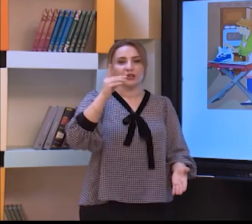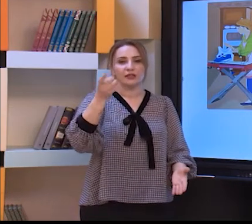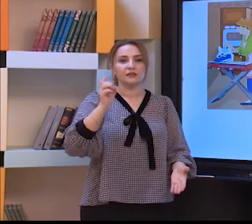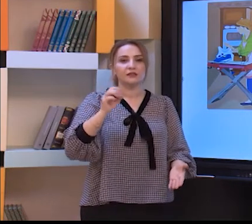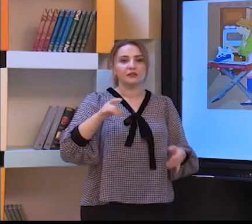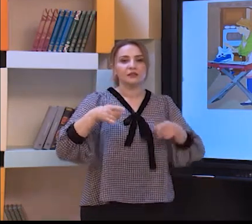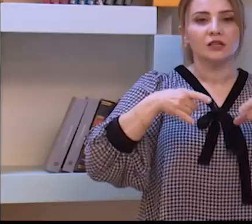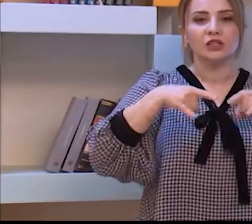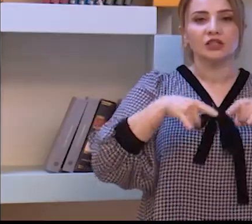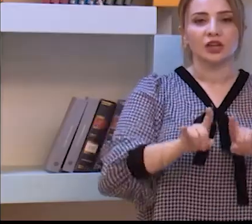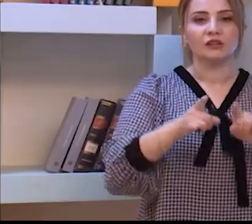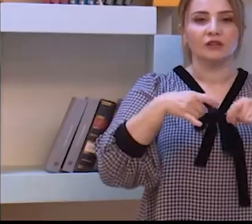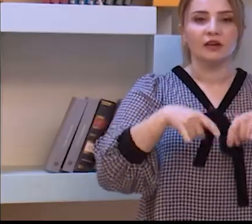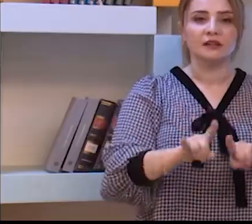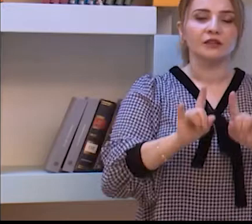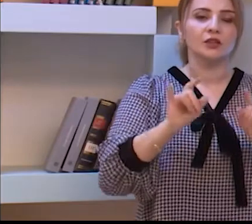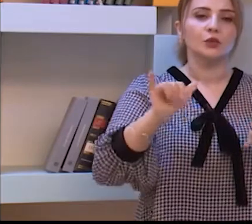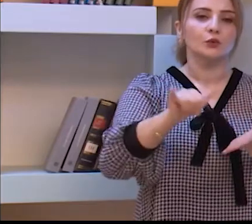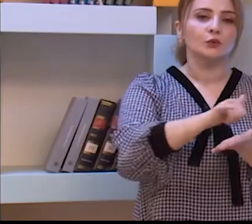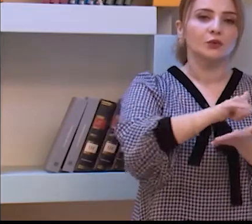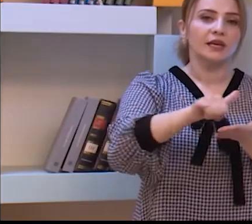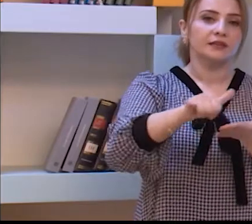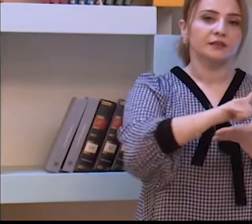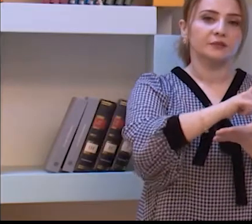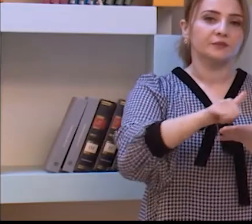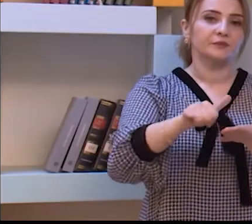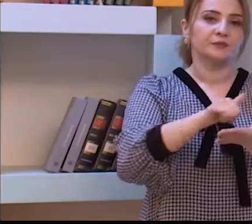ülkər, şalvar, ütüləyir.